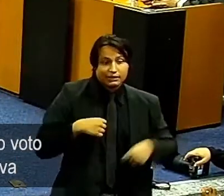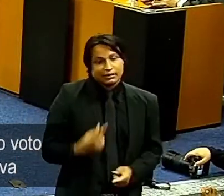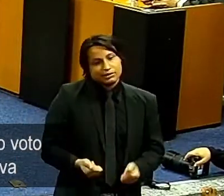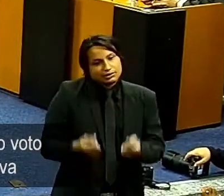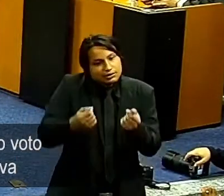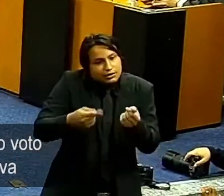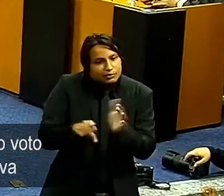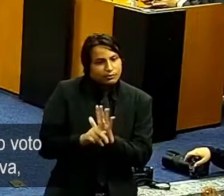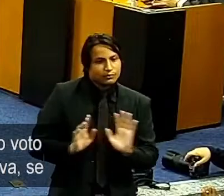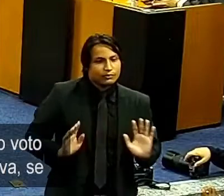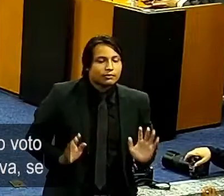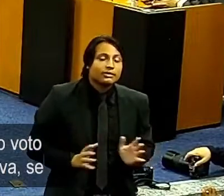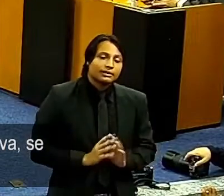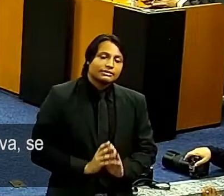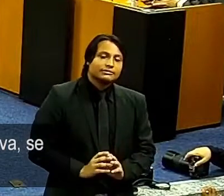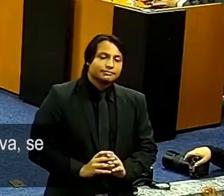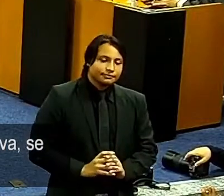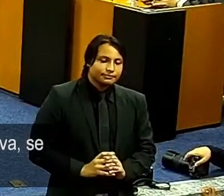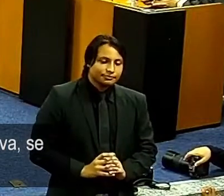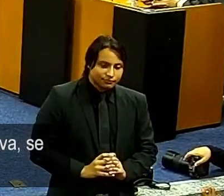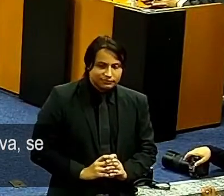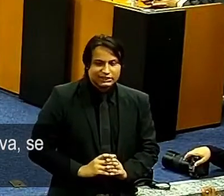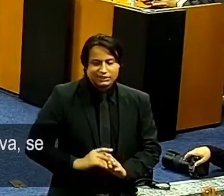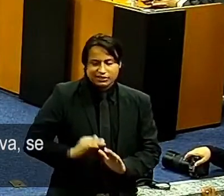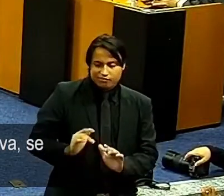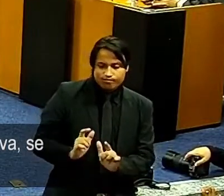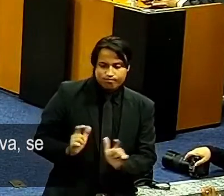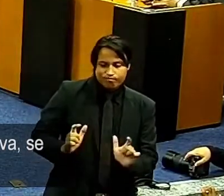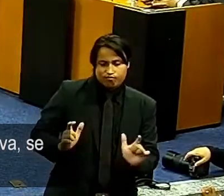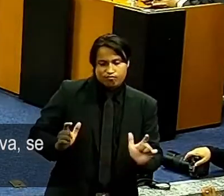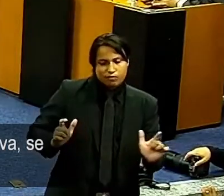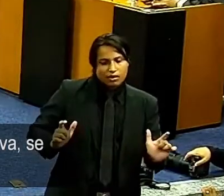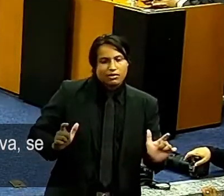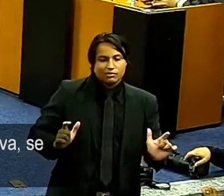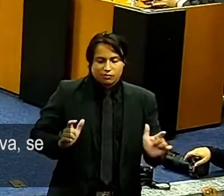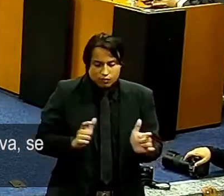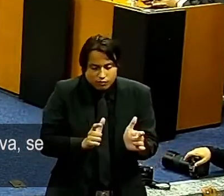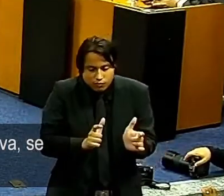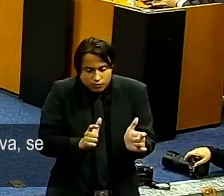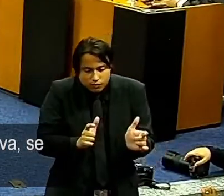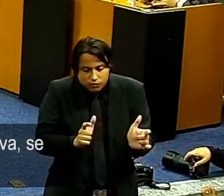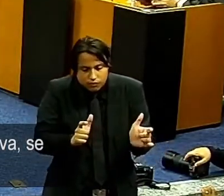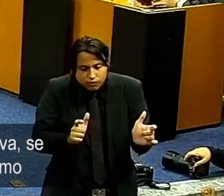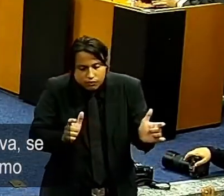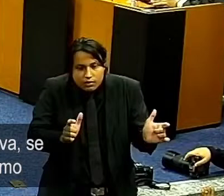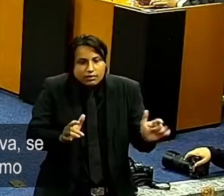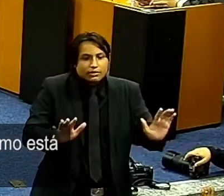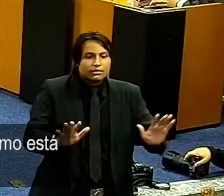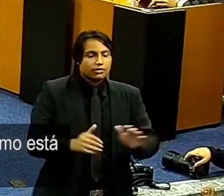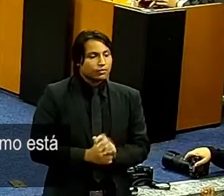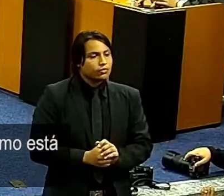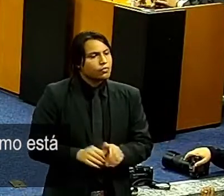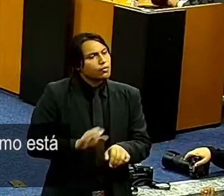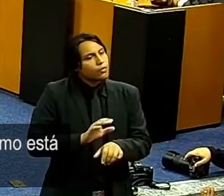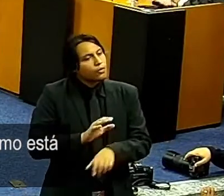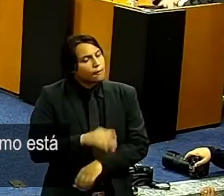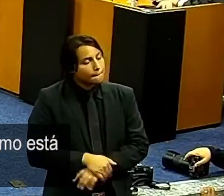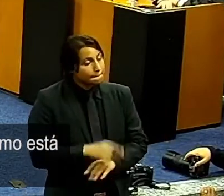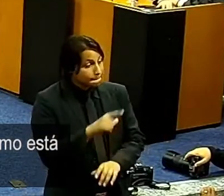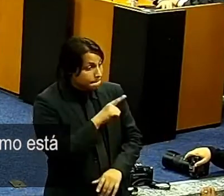próprios né fomos aumentando devagarzinho e justamente com o código